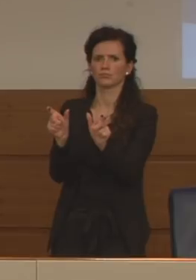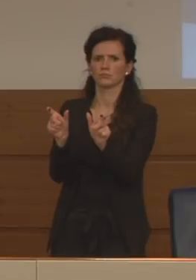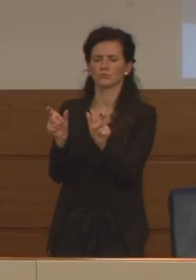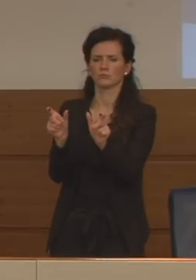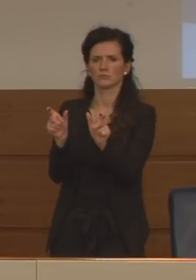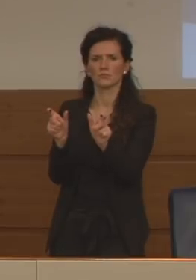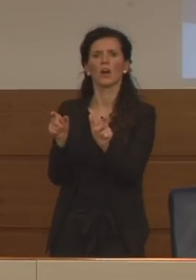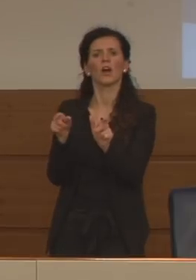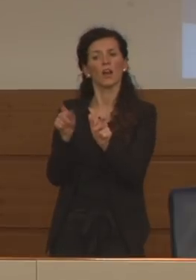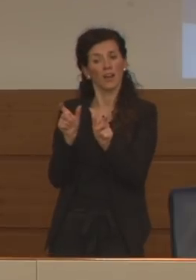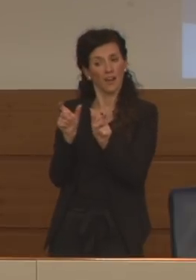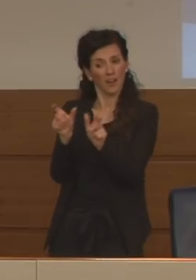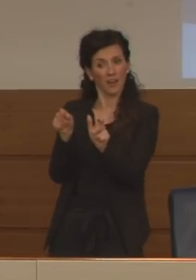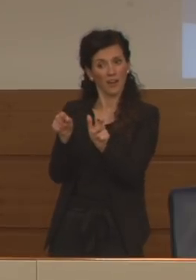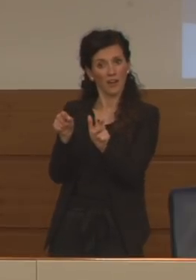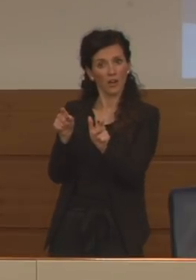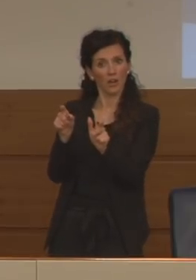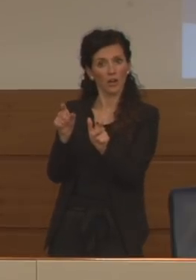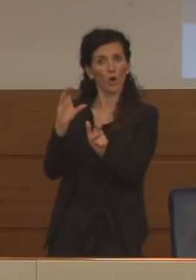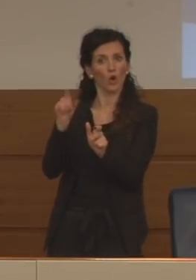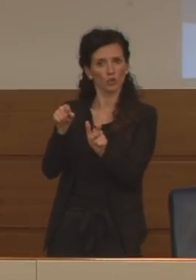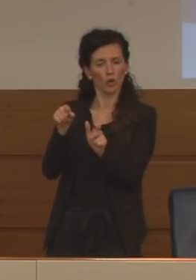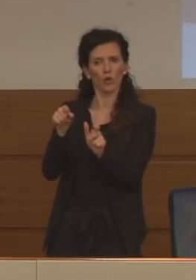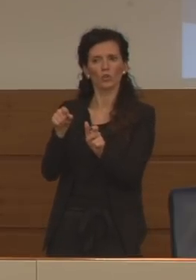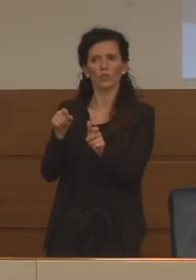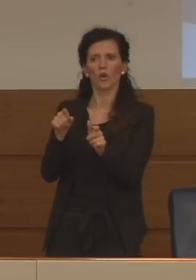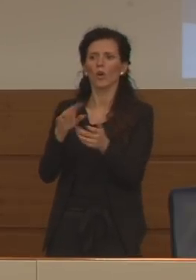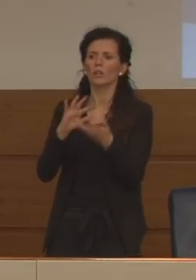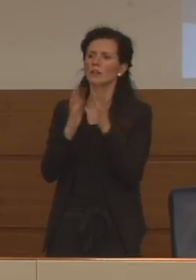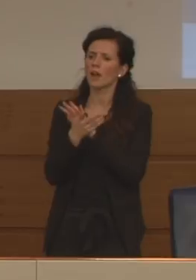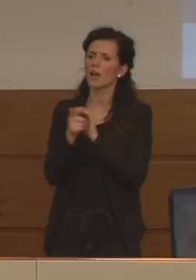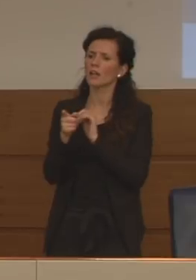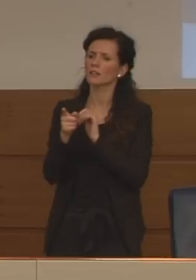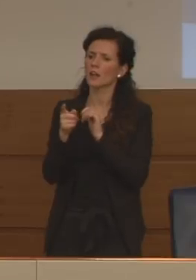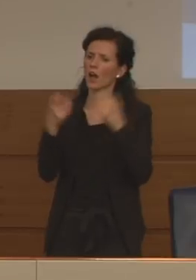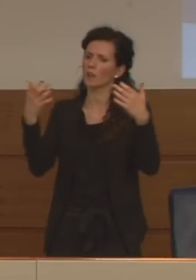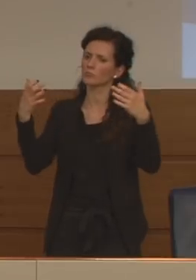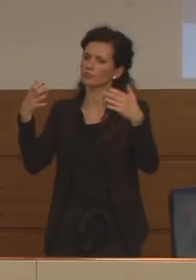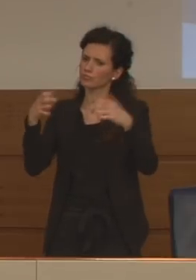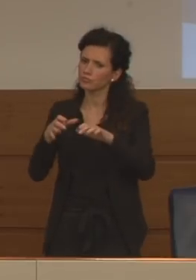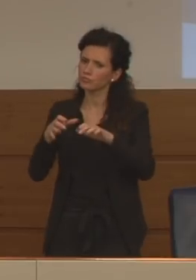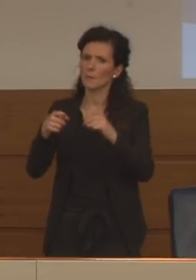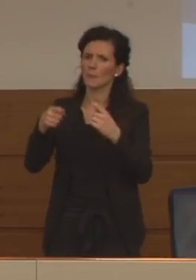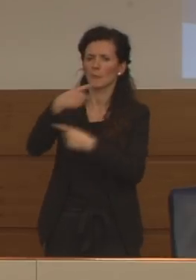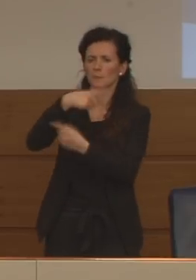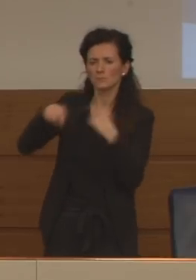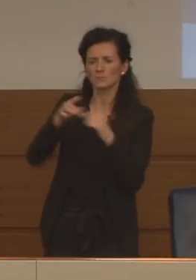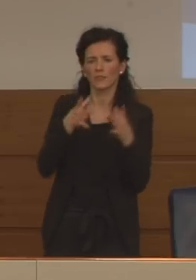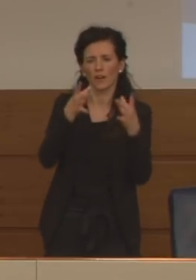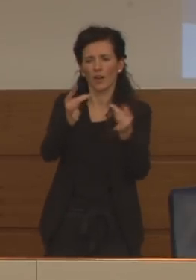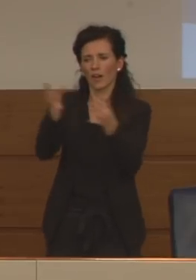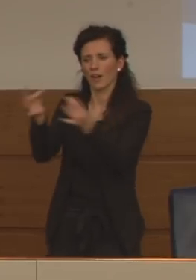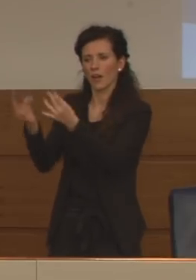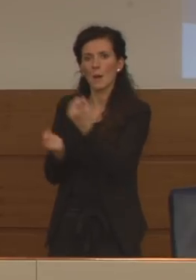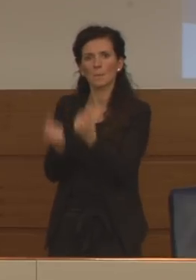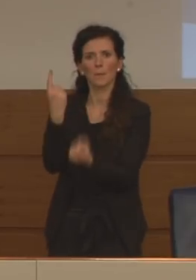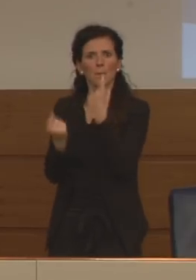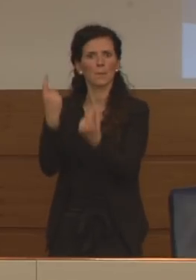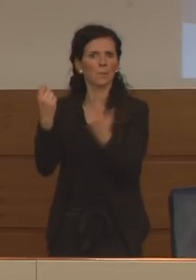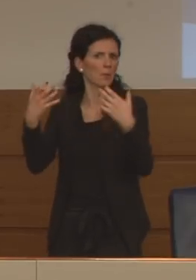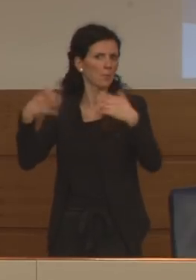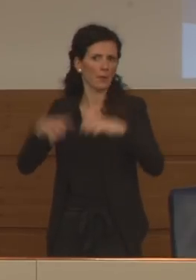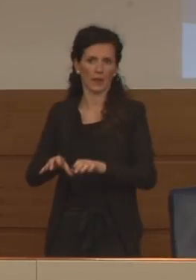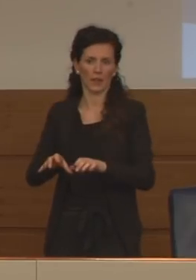misura ha portato a una riduzione nella circolazione del virus una riduzione di nuovi casi